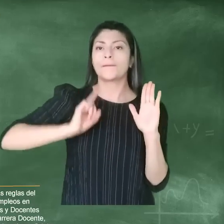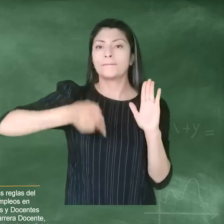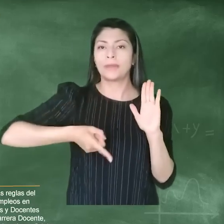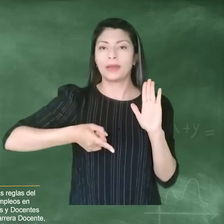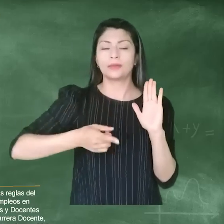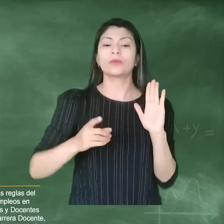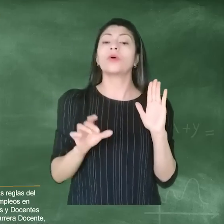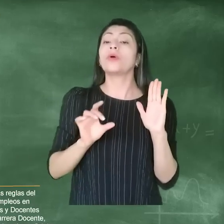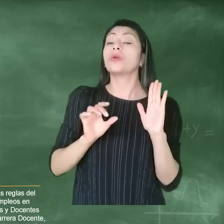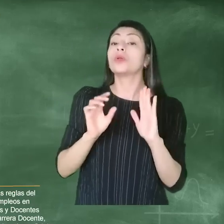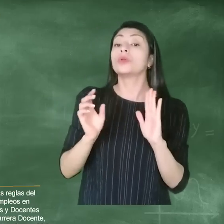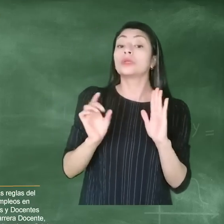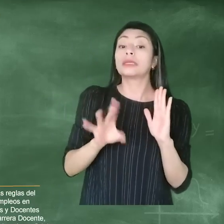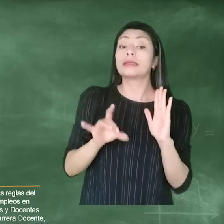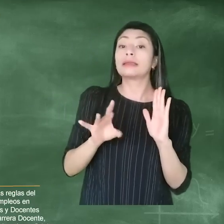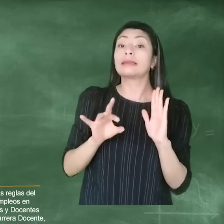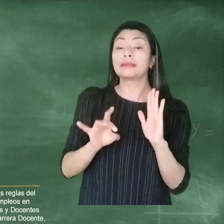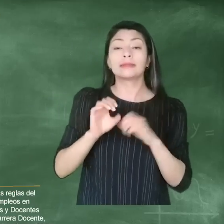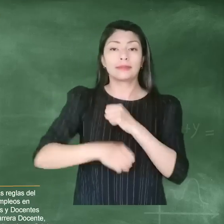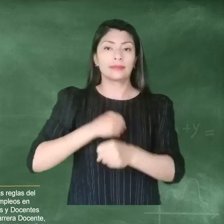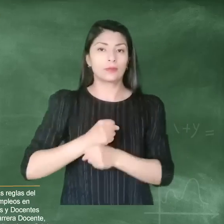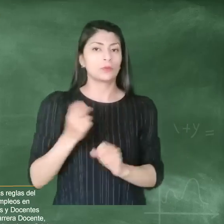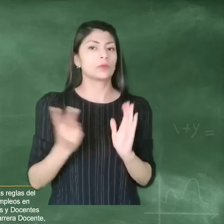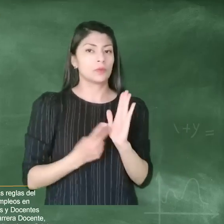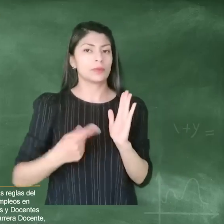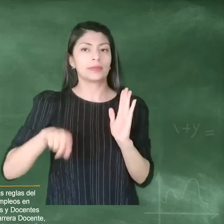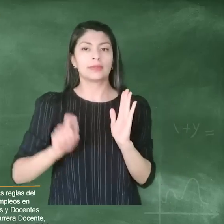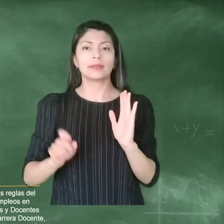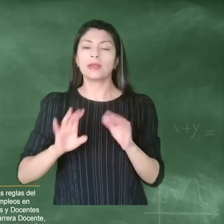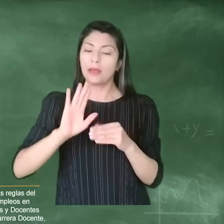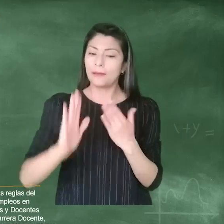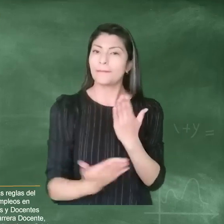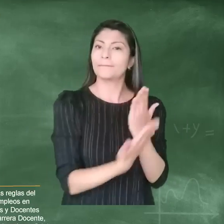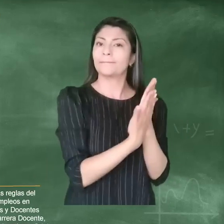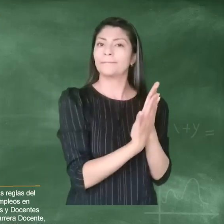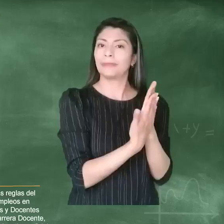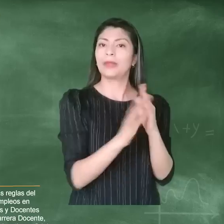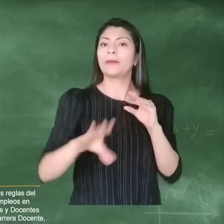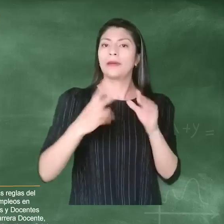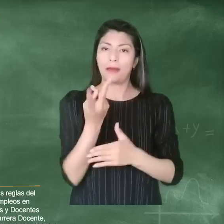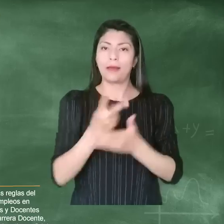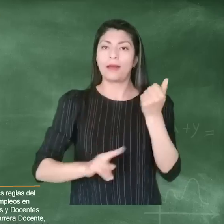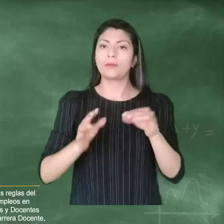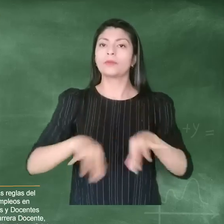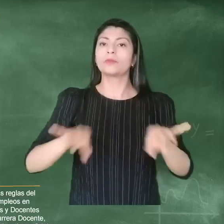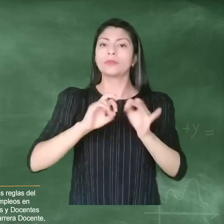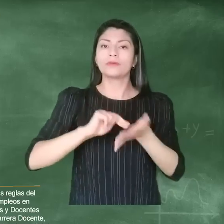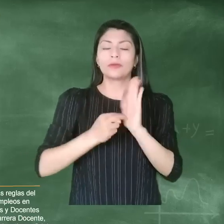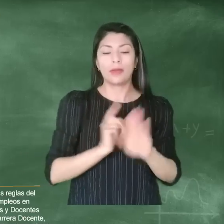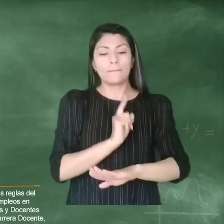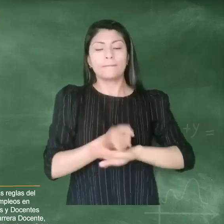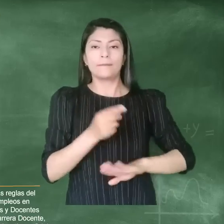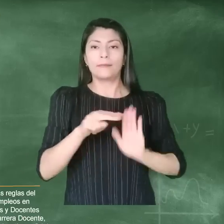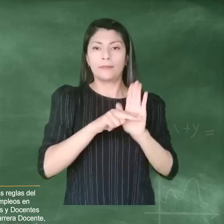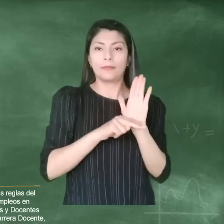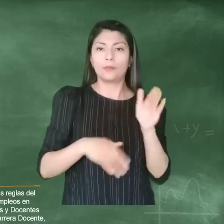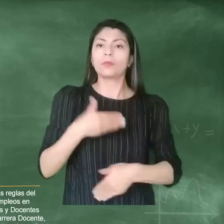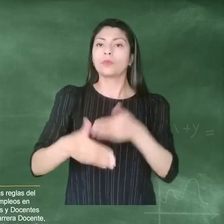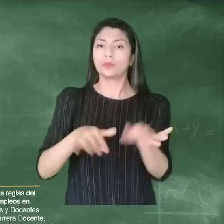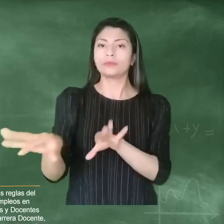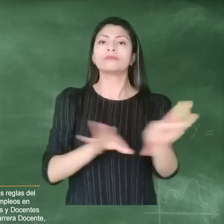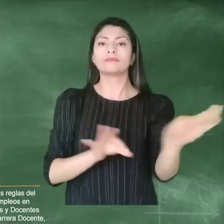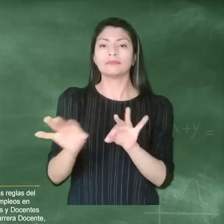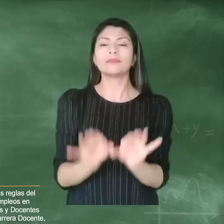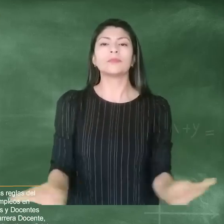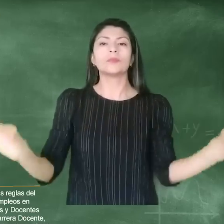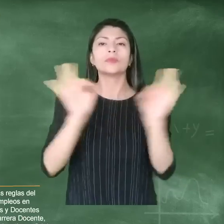Decreto Reglamentario 915 de 2016, este acuerdo y su anexo son normas reguladoras de este proceso